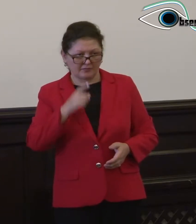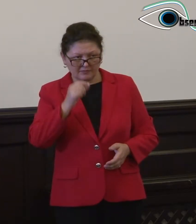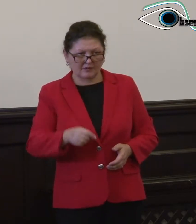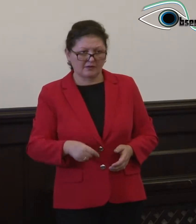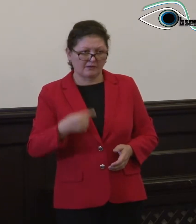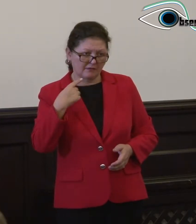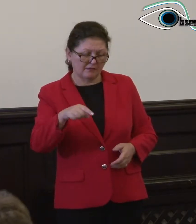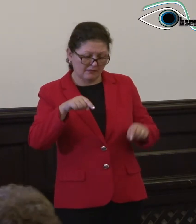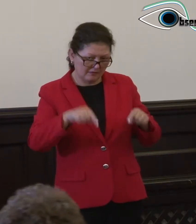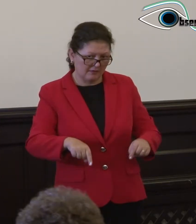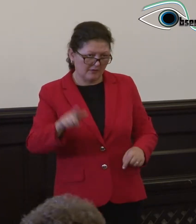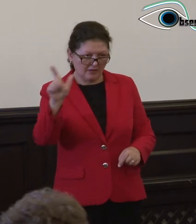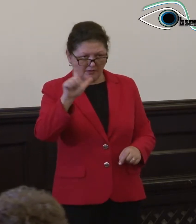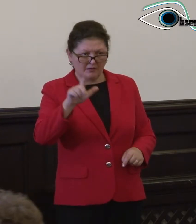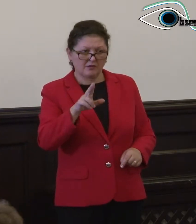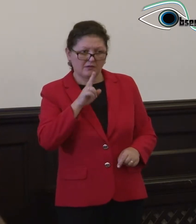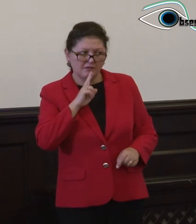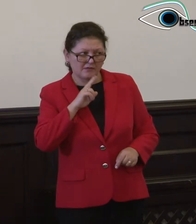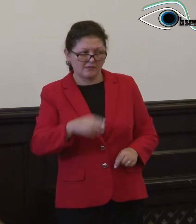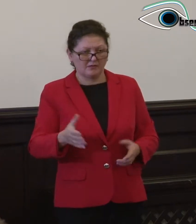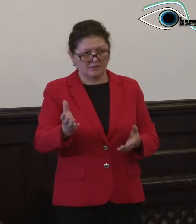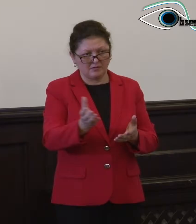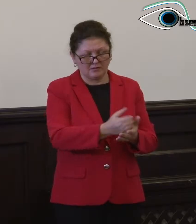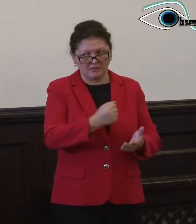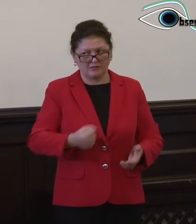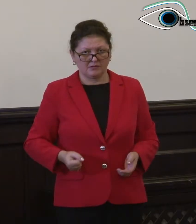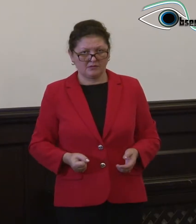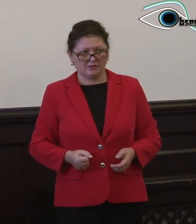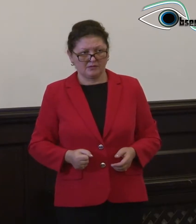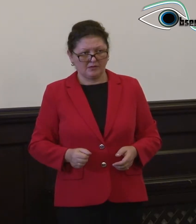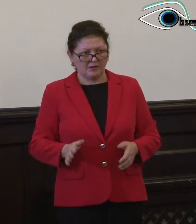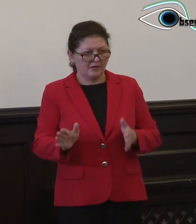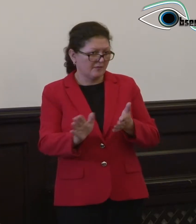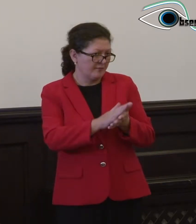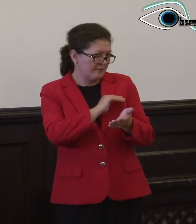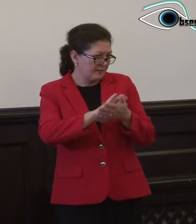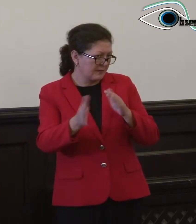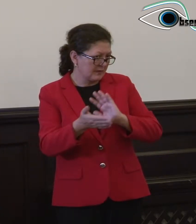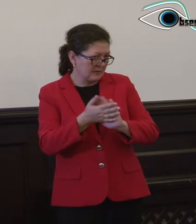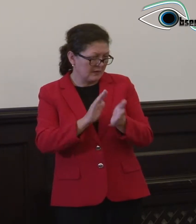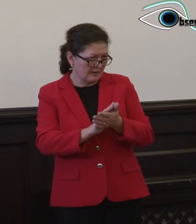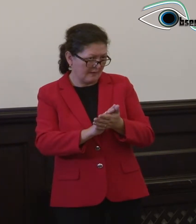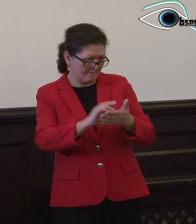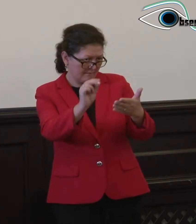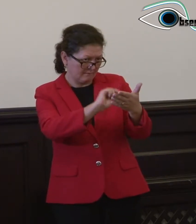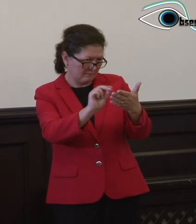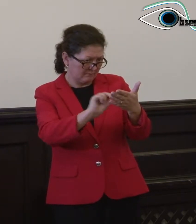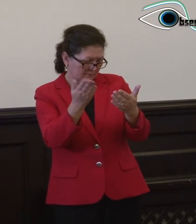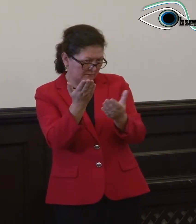aceasta, luni și marți, am reușit să finalizăm 2 acte foarte